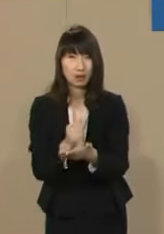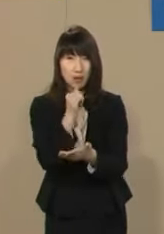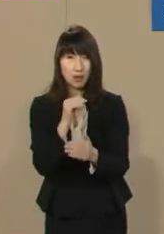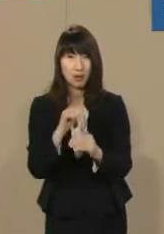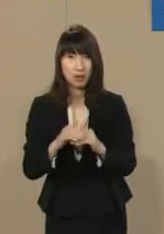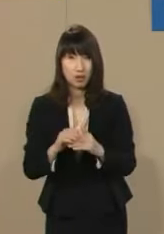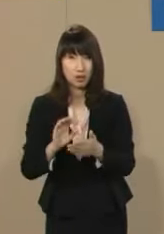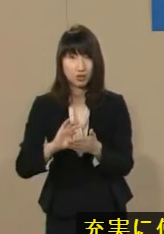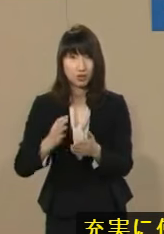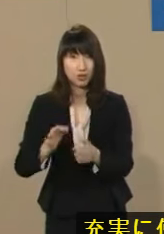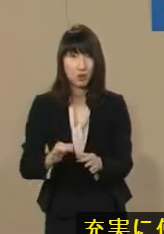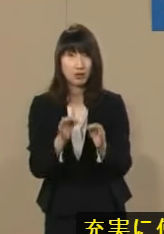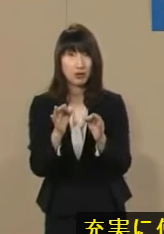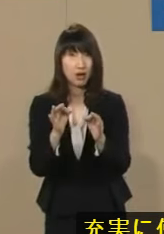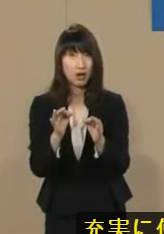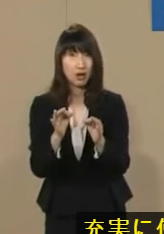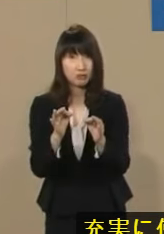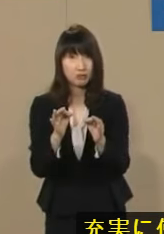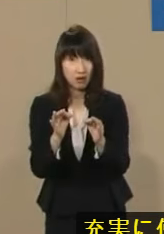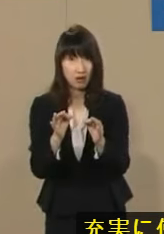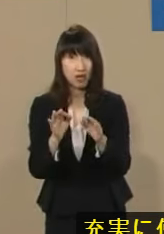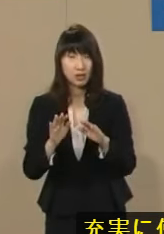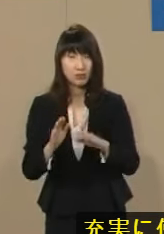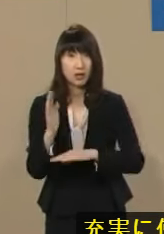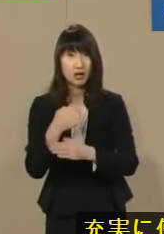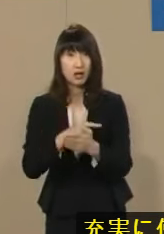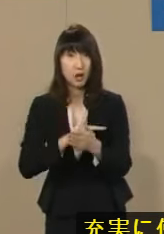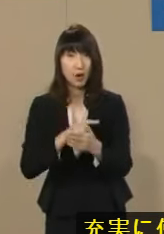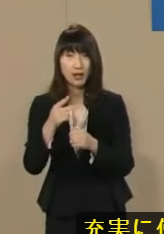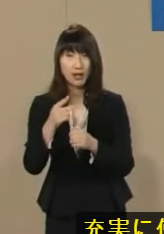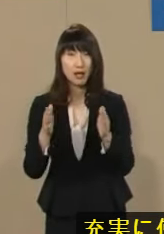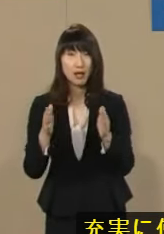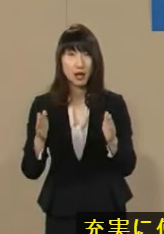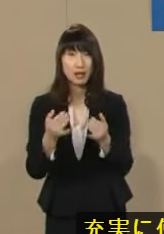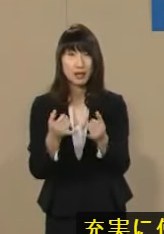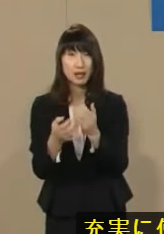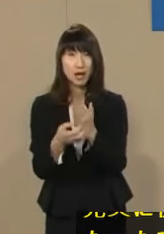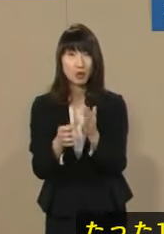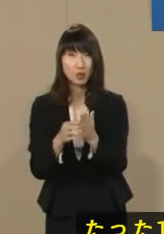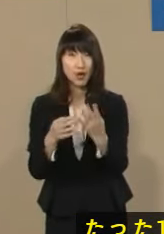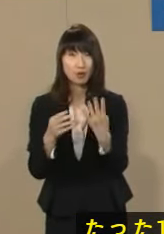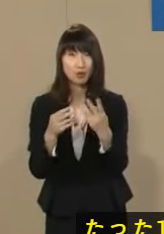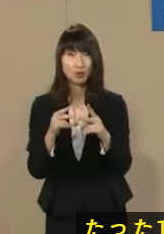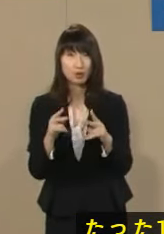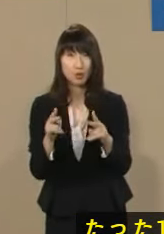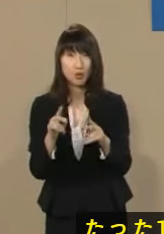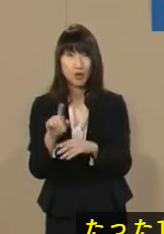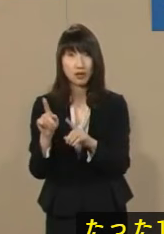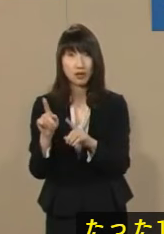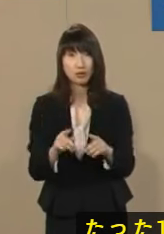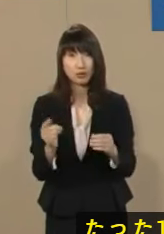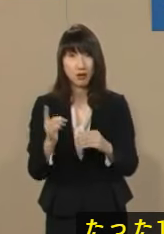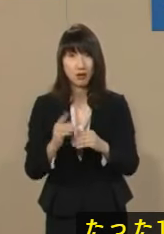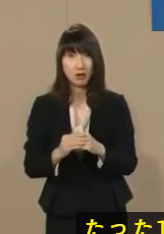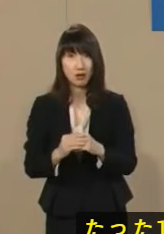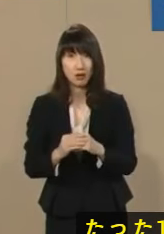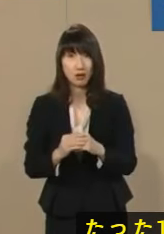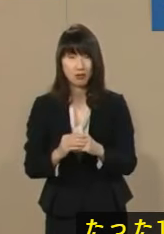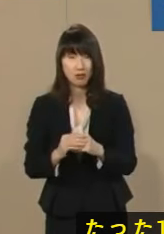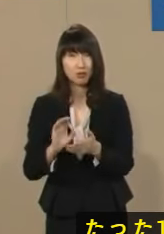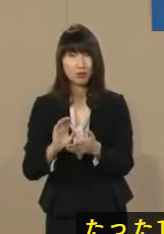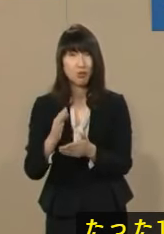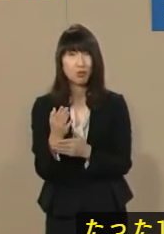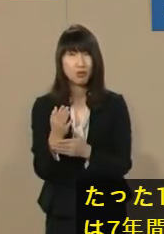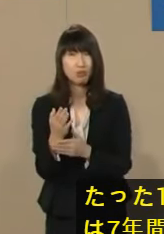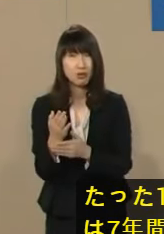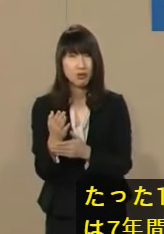費税を引き上げる一方、現政権は7年間で社会保障を4兆円以上削っています。じゃあ消費税